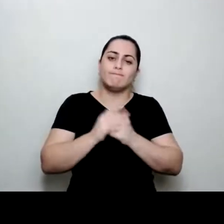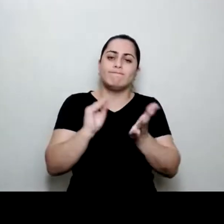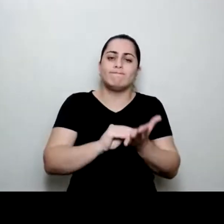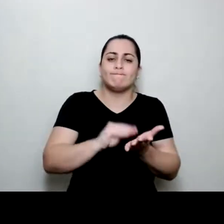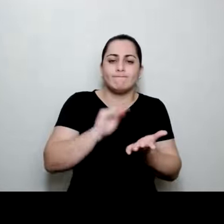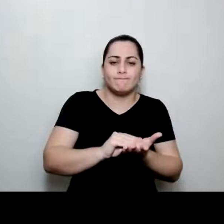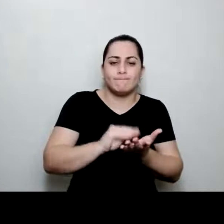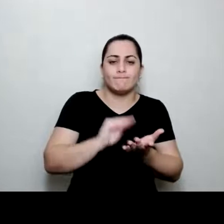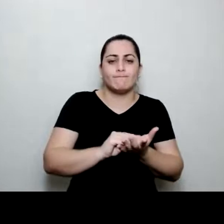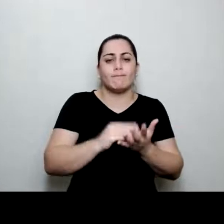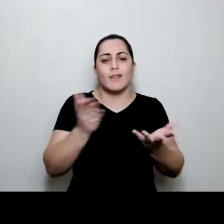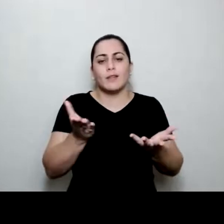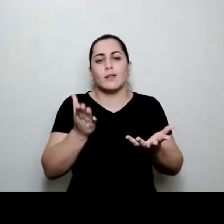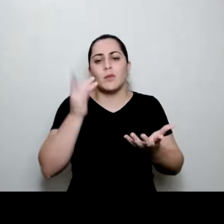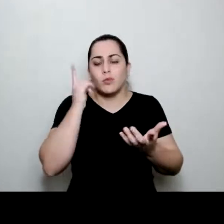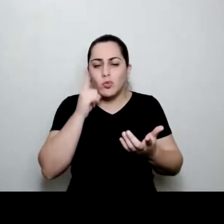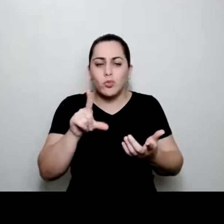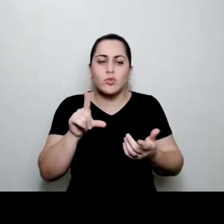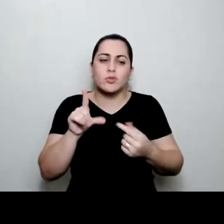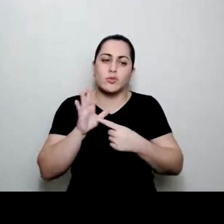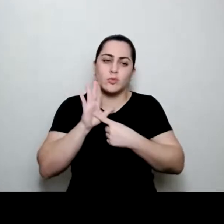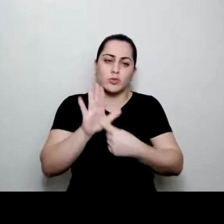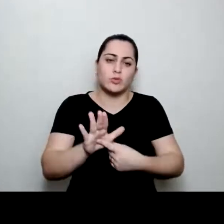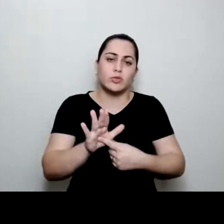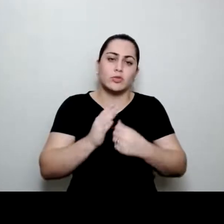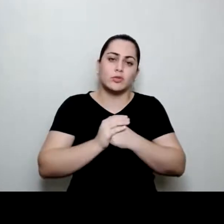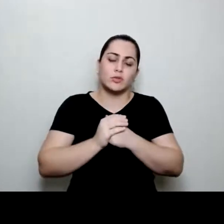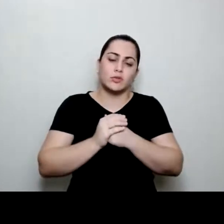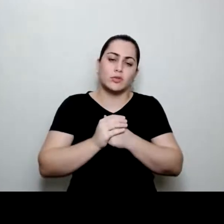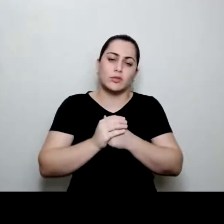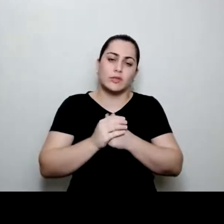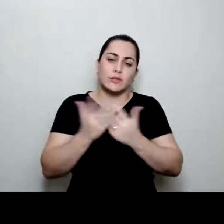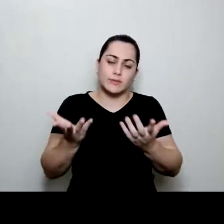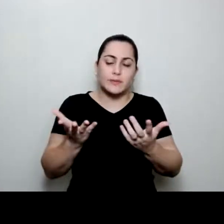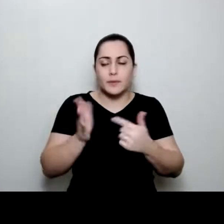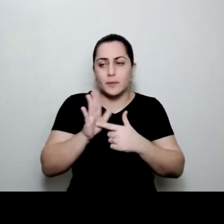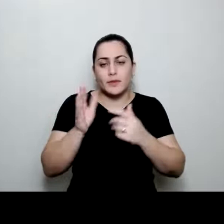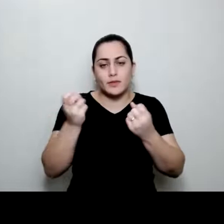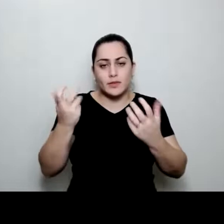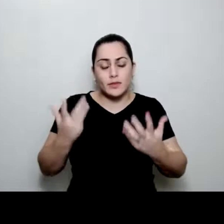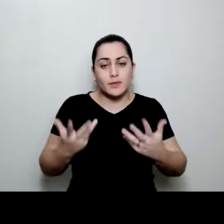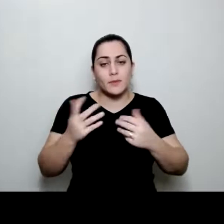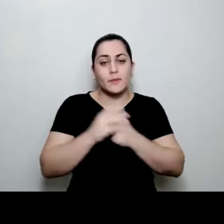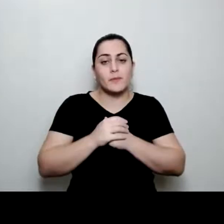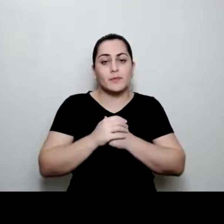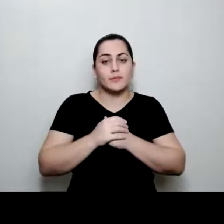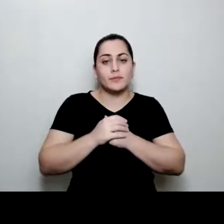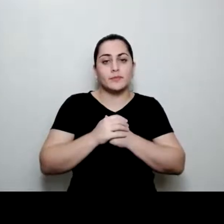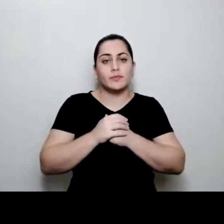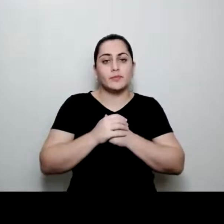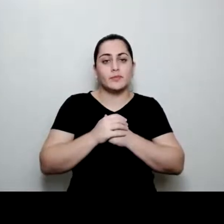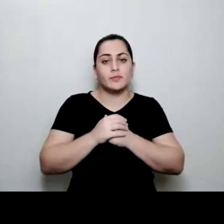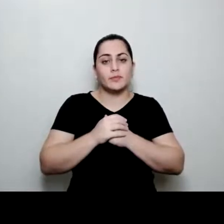deficientes para esse empreendimento que haviam colocado para si, né? E